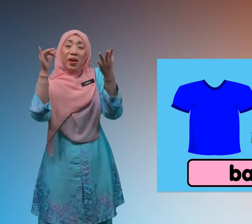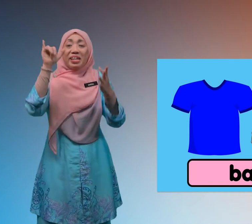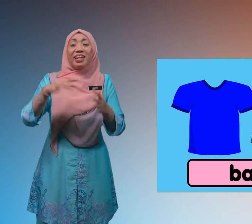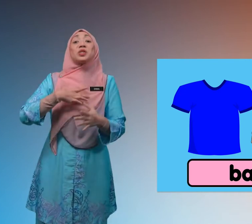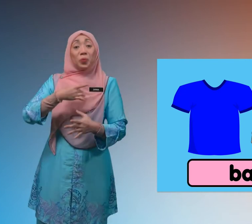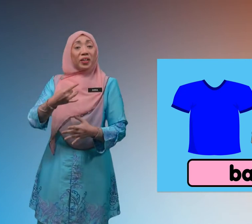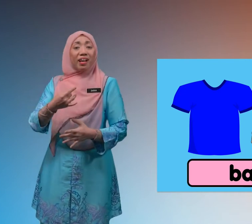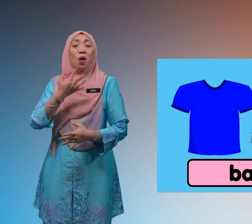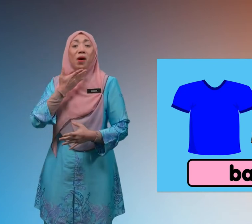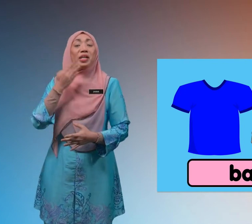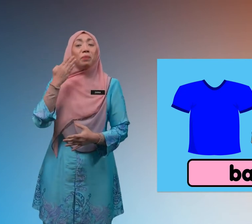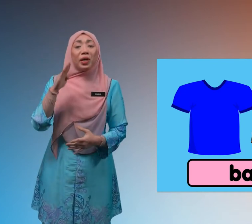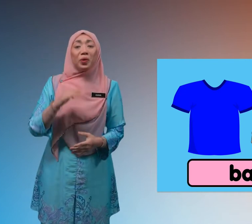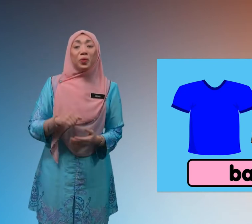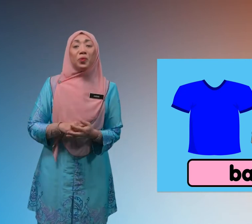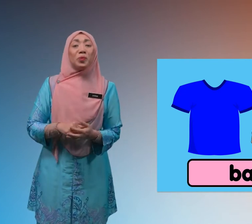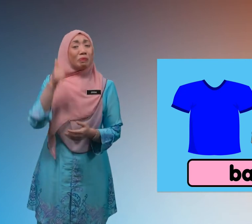Ramai yang suka warna biru.